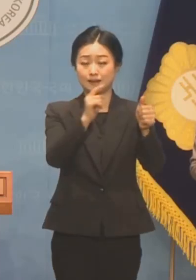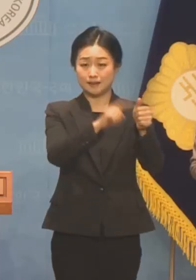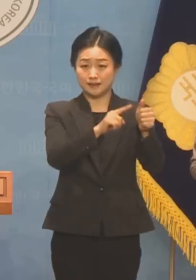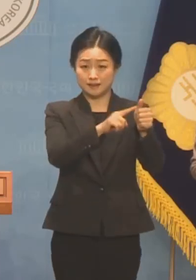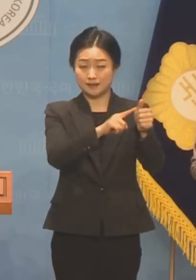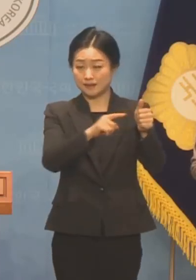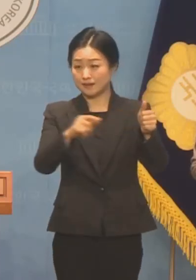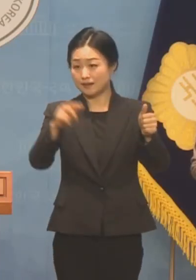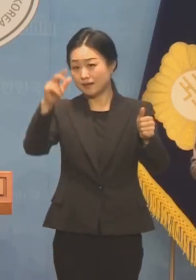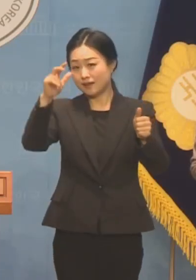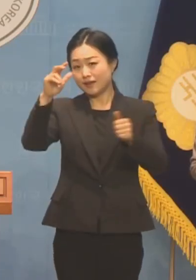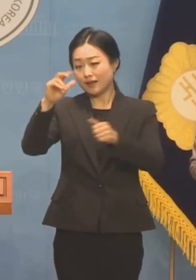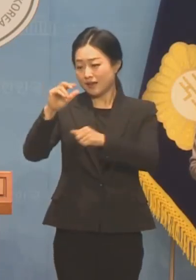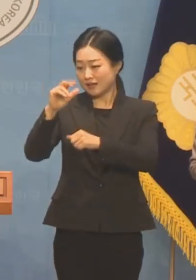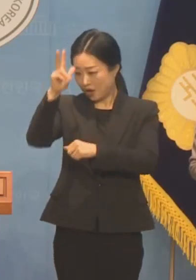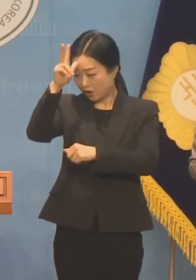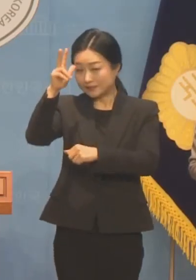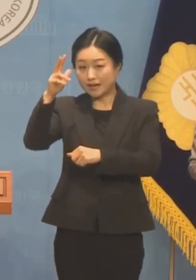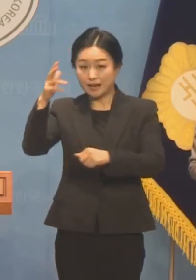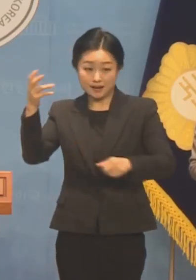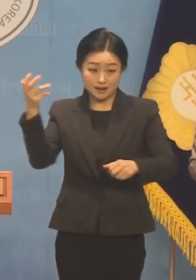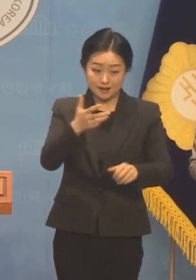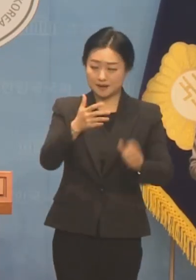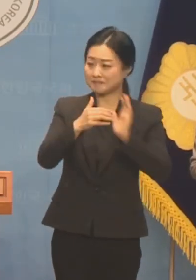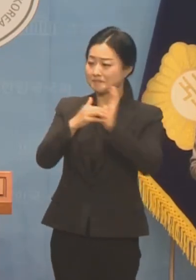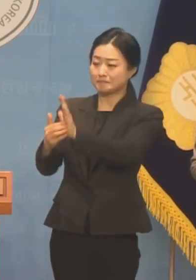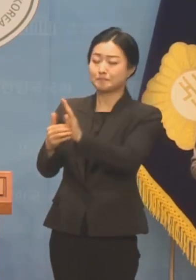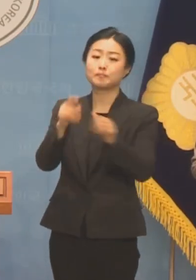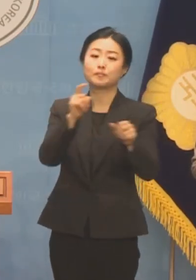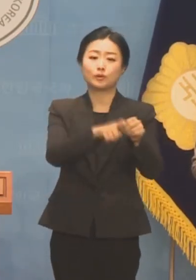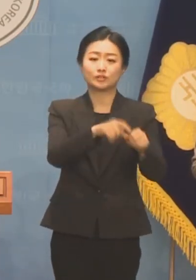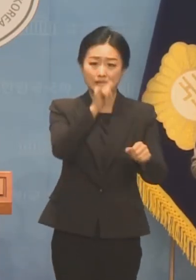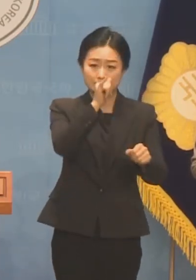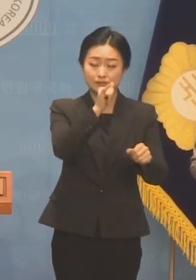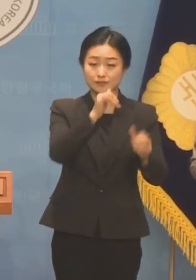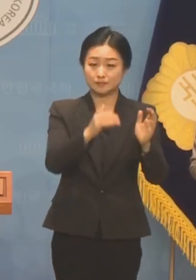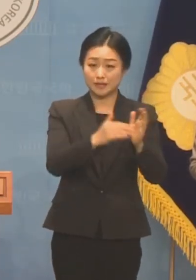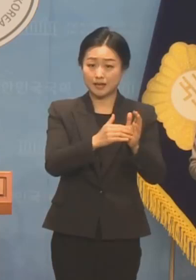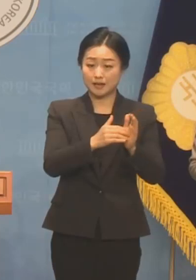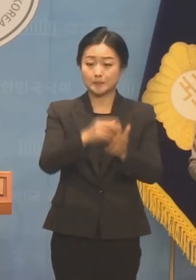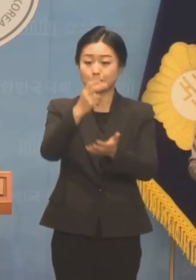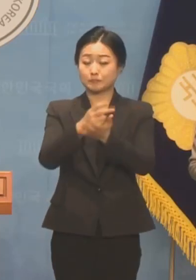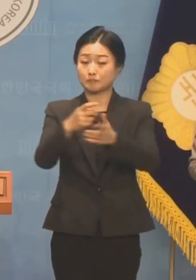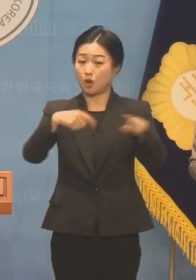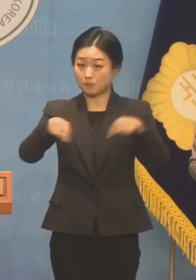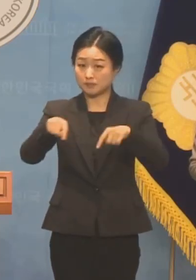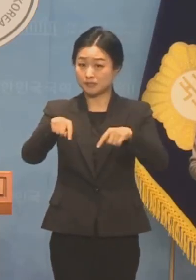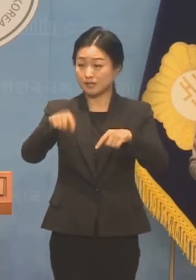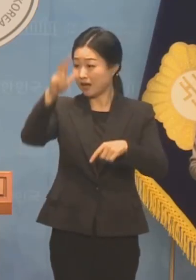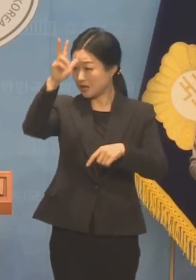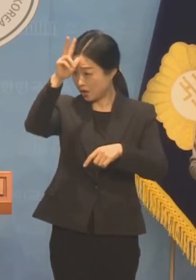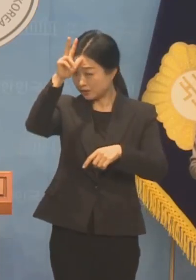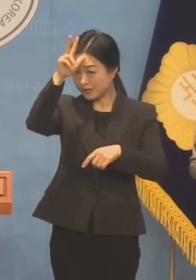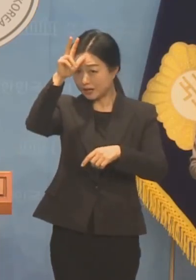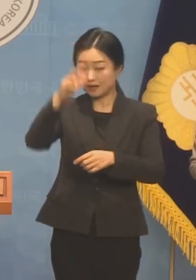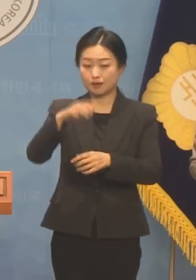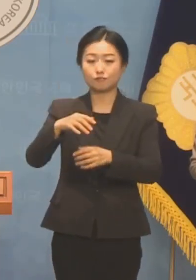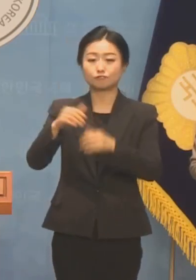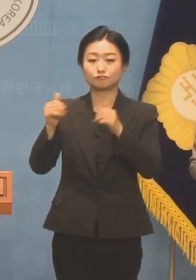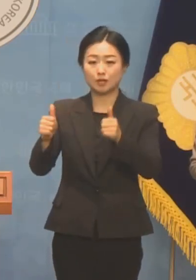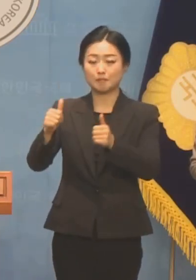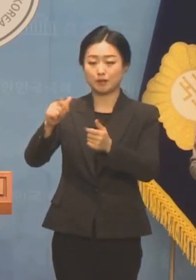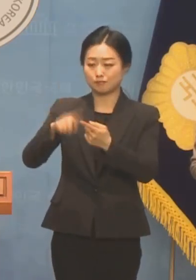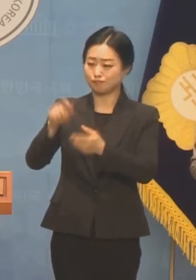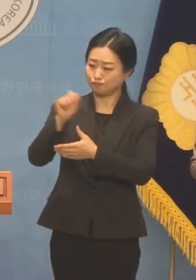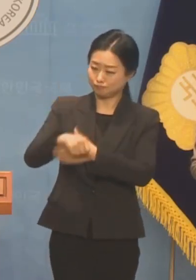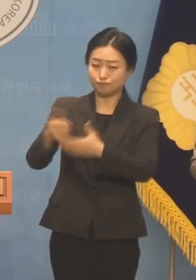뜻을 공공연히 내비쳤다는 점입니다. 민주주의 법치국가에서 공권력이 법 절차에 따라 영장을 집행하는